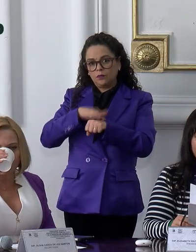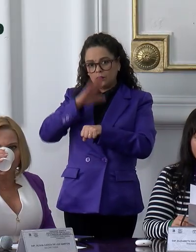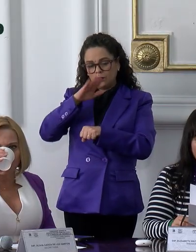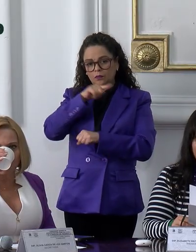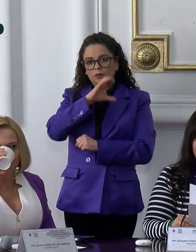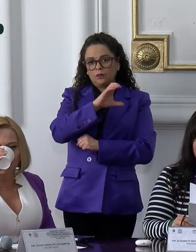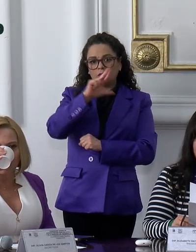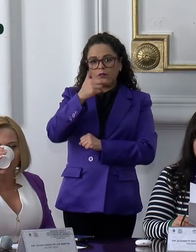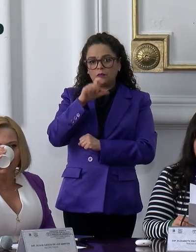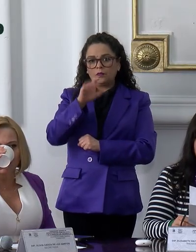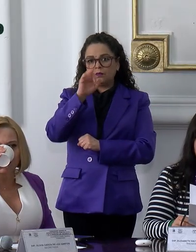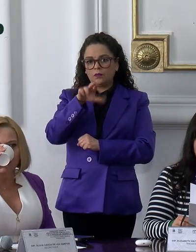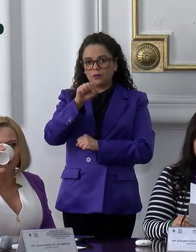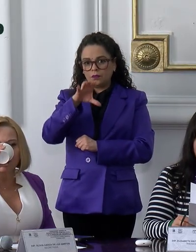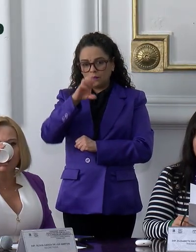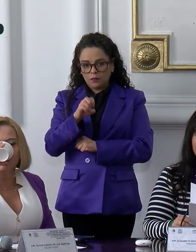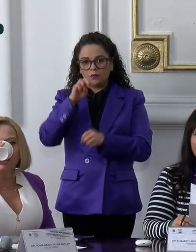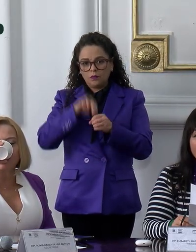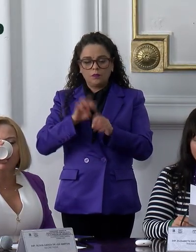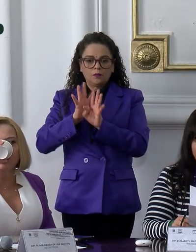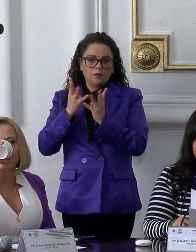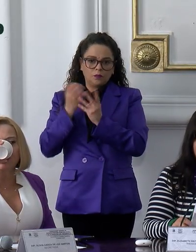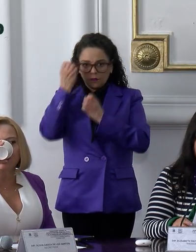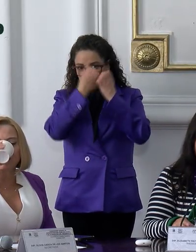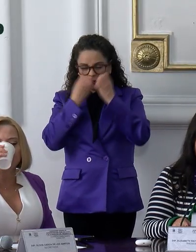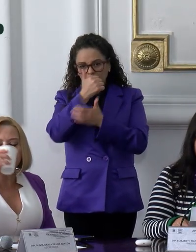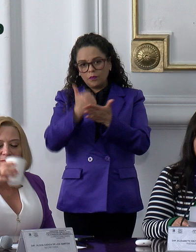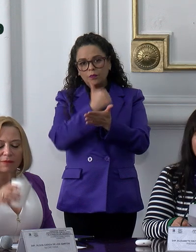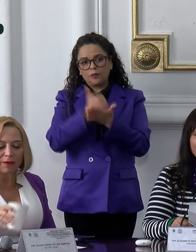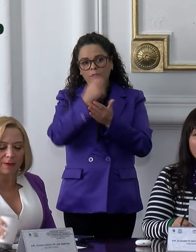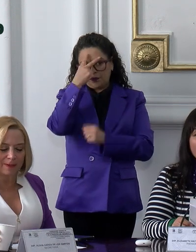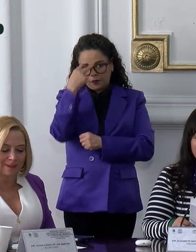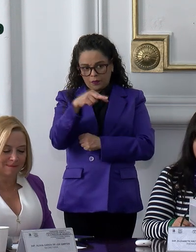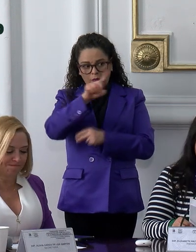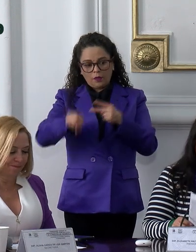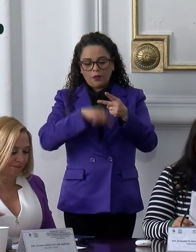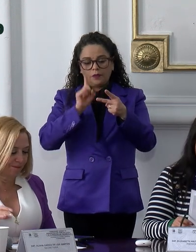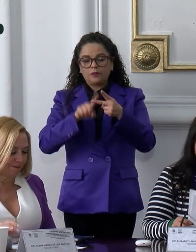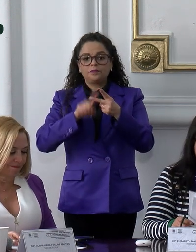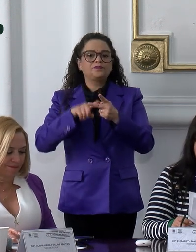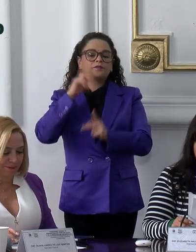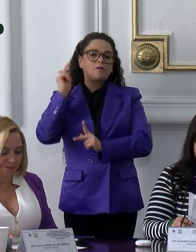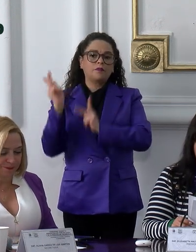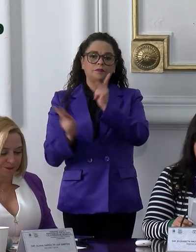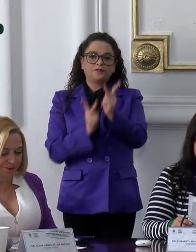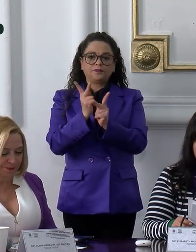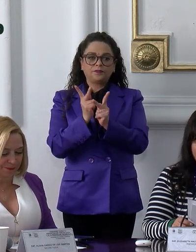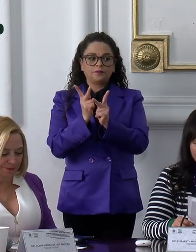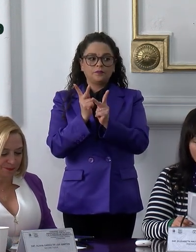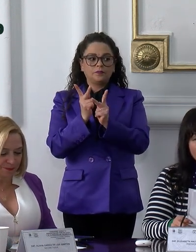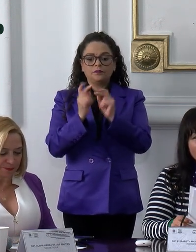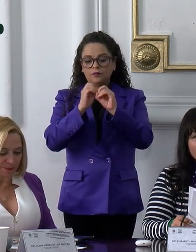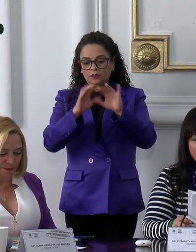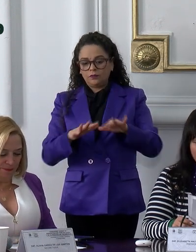para integrar por un periodo adicional el Consejo de Evaluación de la Ciudad de México. Segundo, se somete a consideración del Pleno del H.